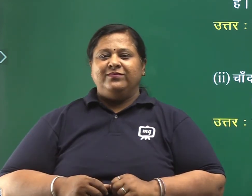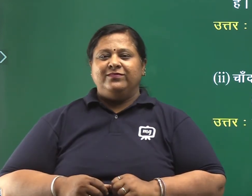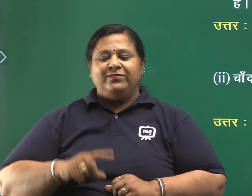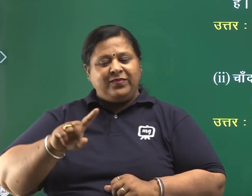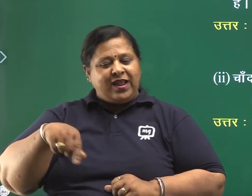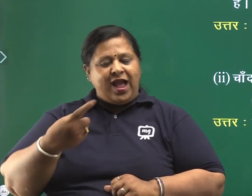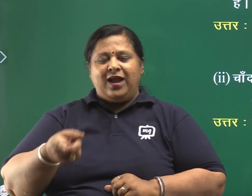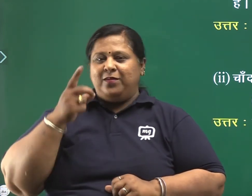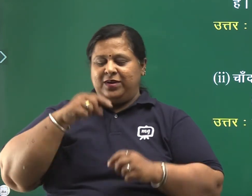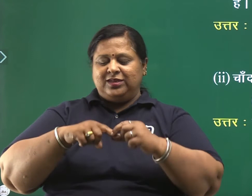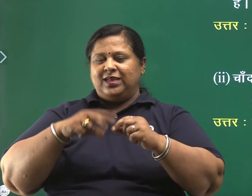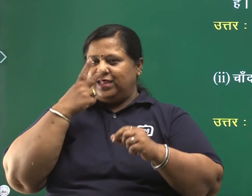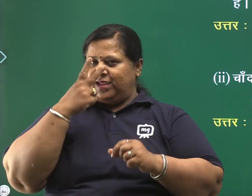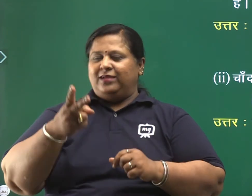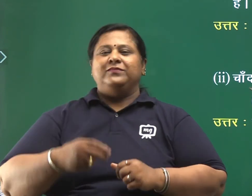आगे का प्रश्न देखते हैं।